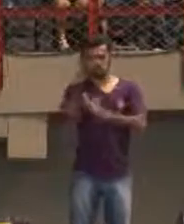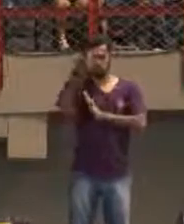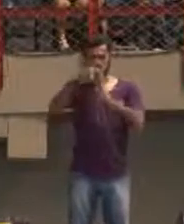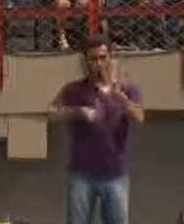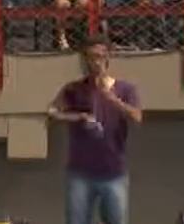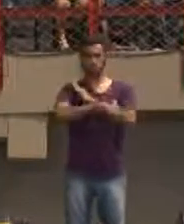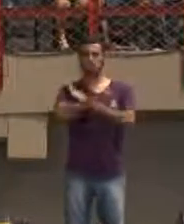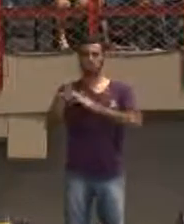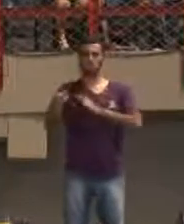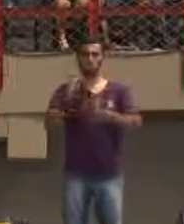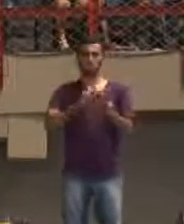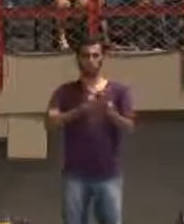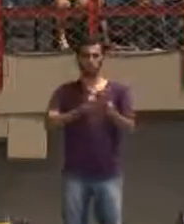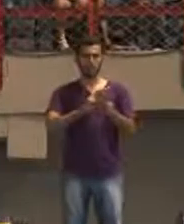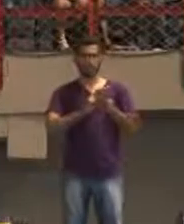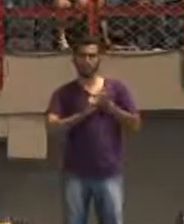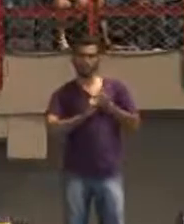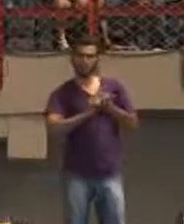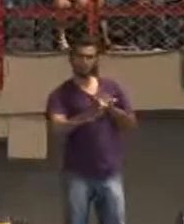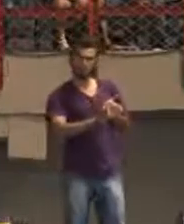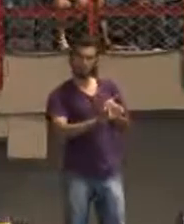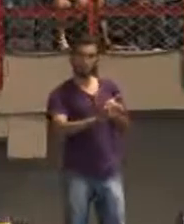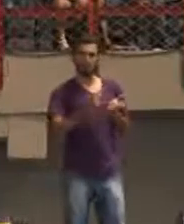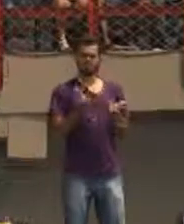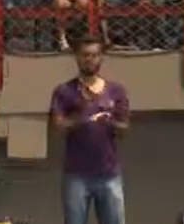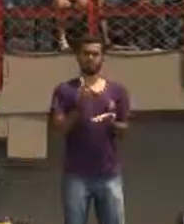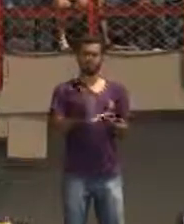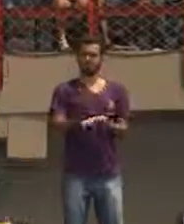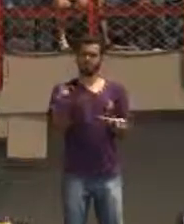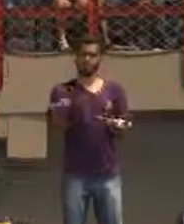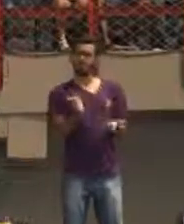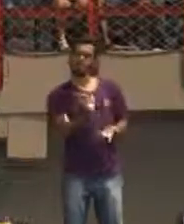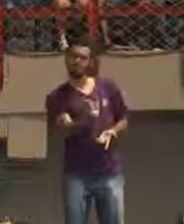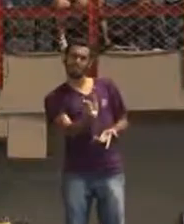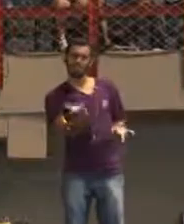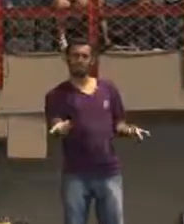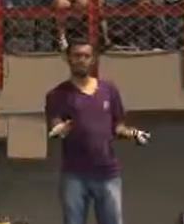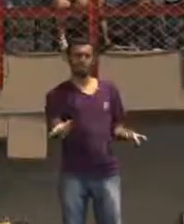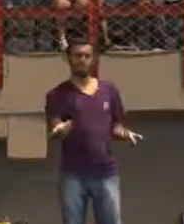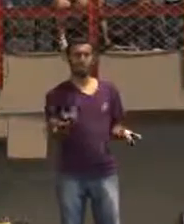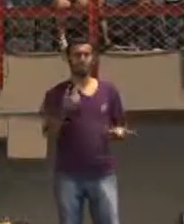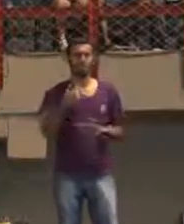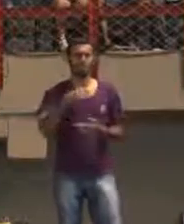grafando de forma errada essa palavra.